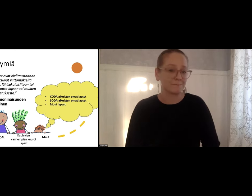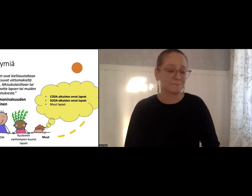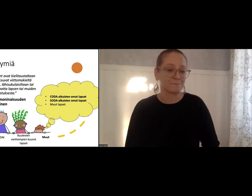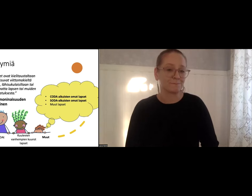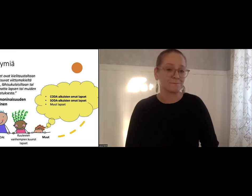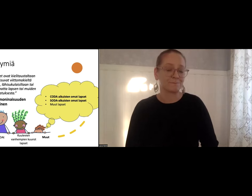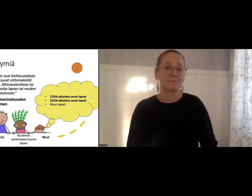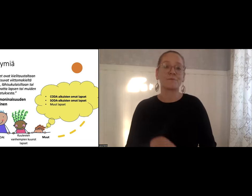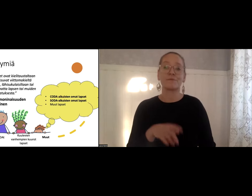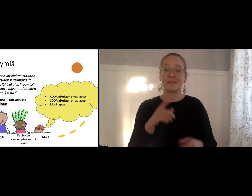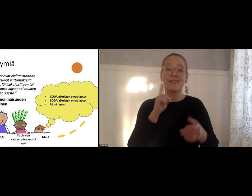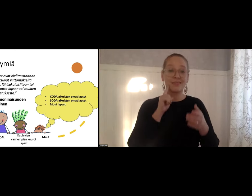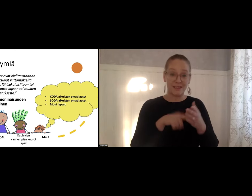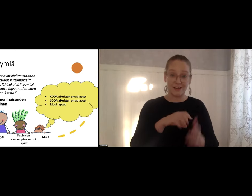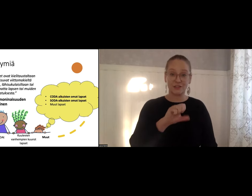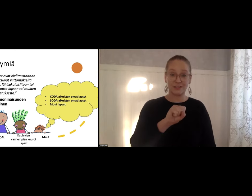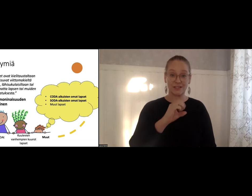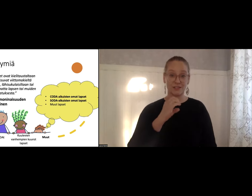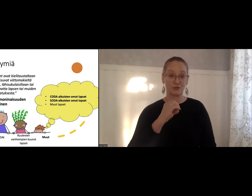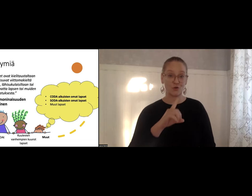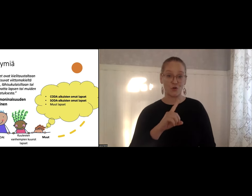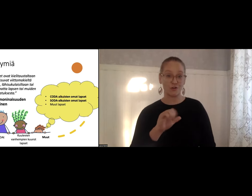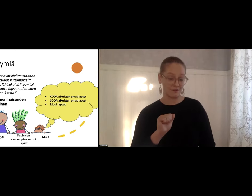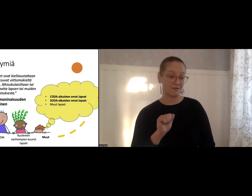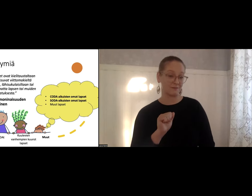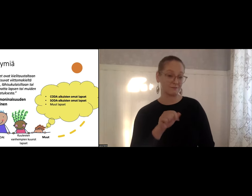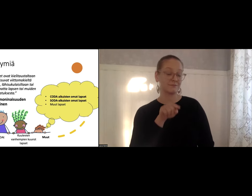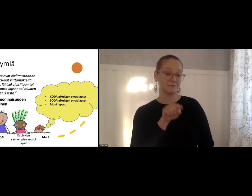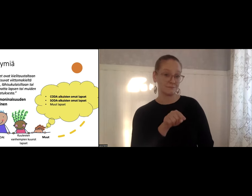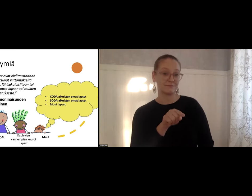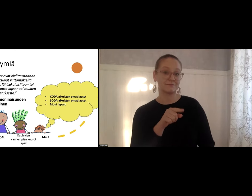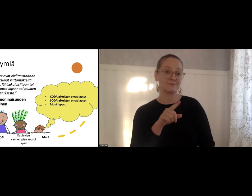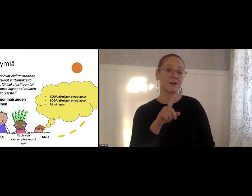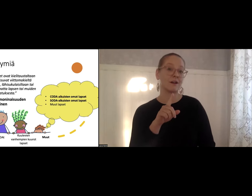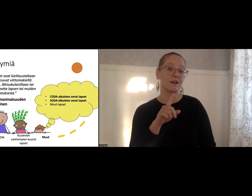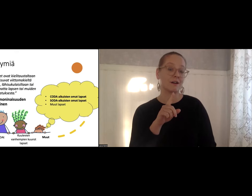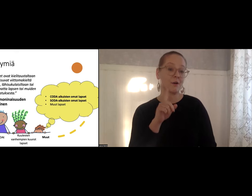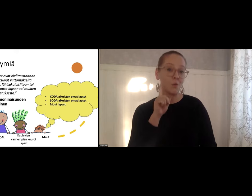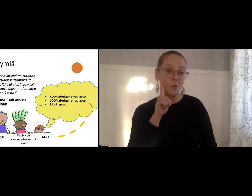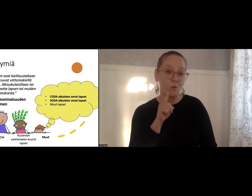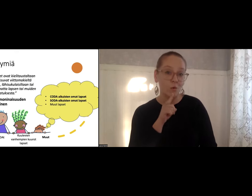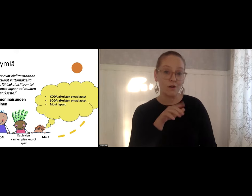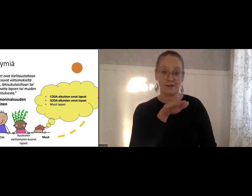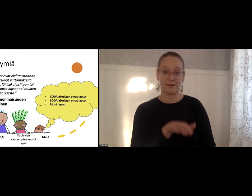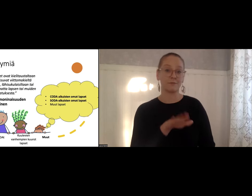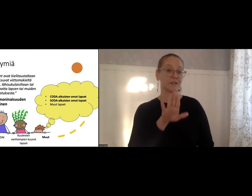mutta eivät välttämättä suinkaan automaattisesti kuulu viittomakieltä omaksuviin lapsiin.